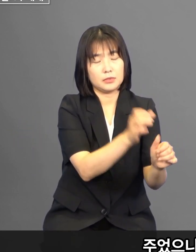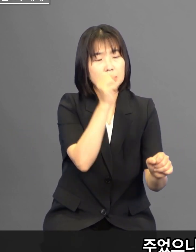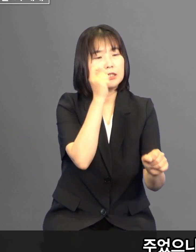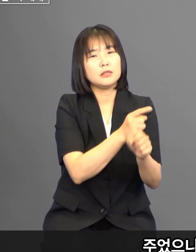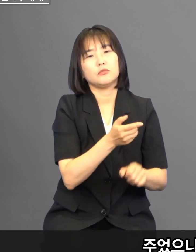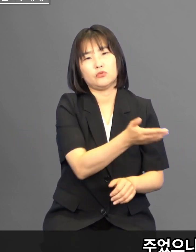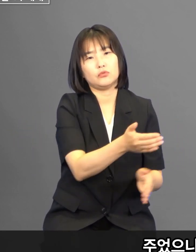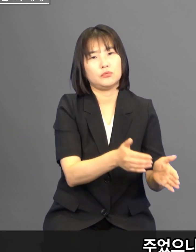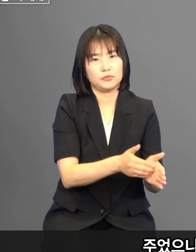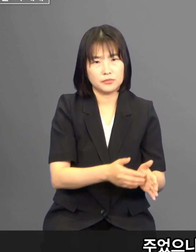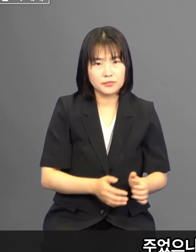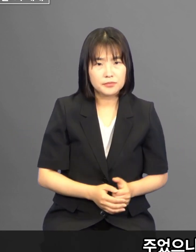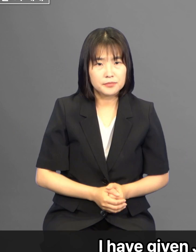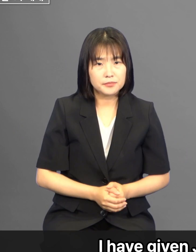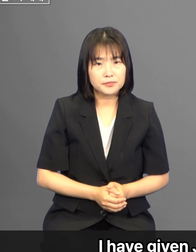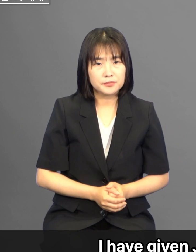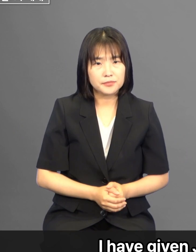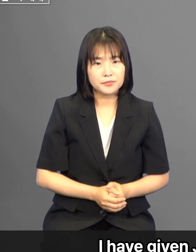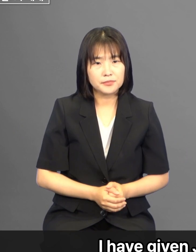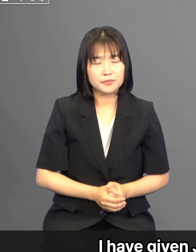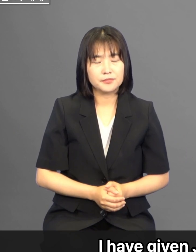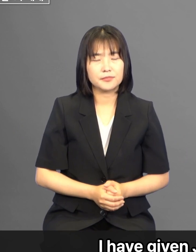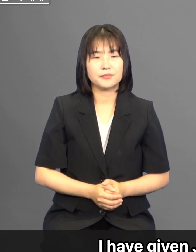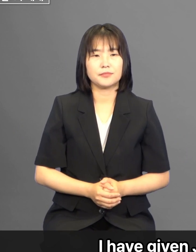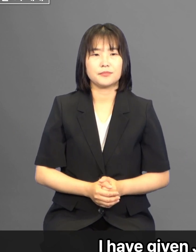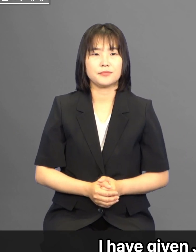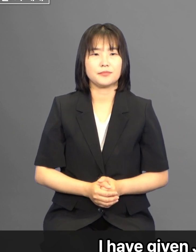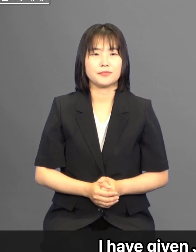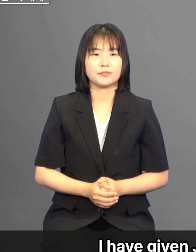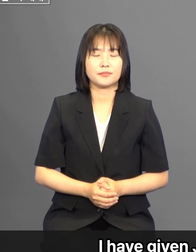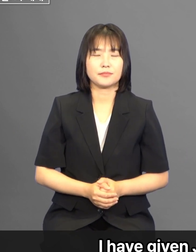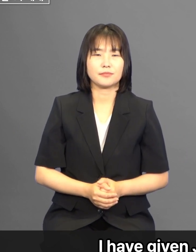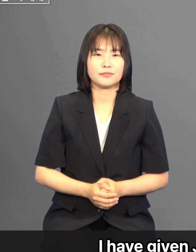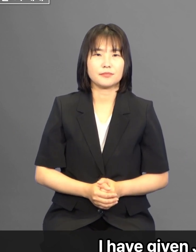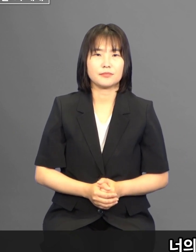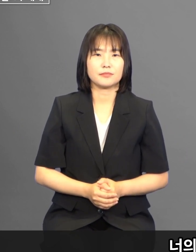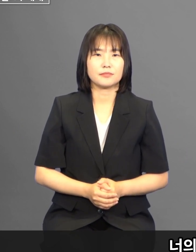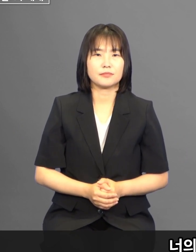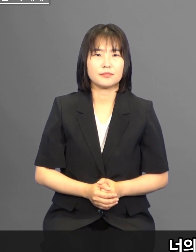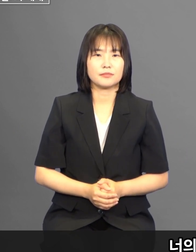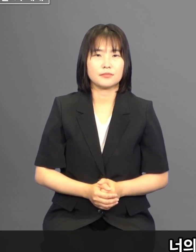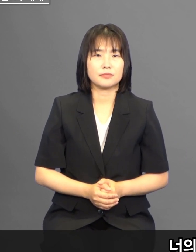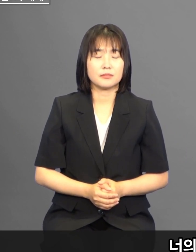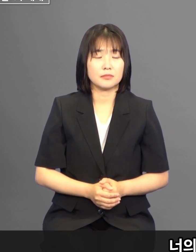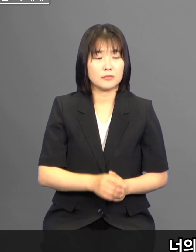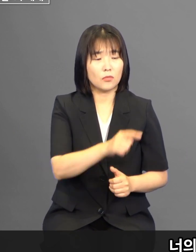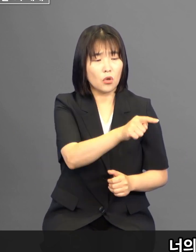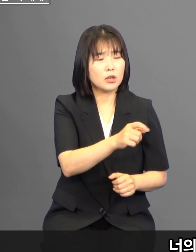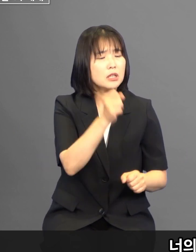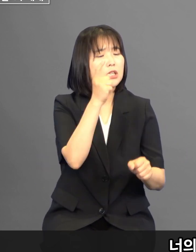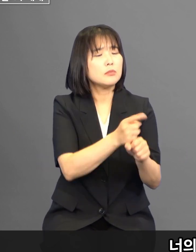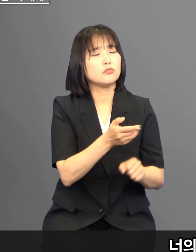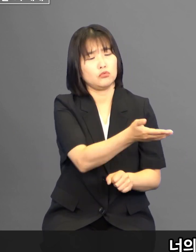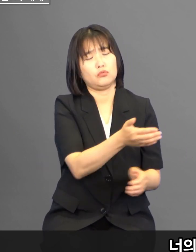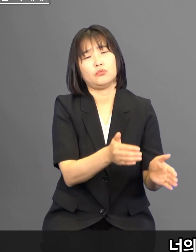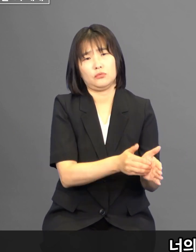주었으니죠. 현재 완료잖아요. I have given Jericho into your hand. 너의 손에 이미 줬어.